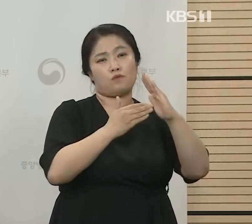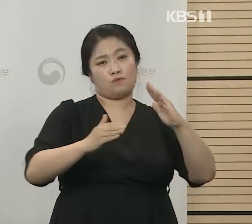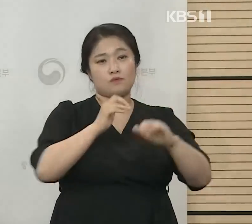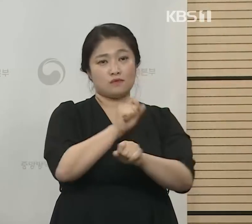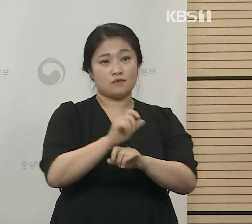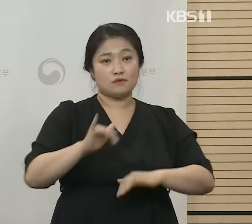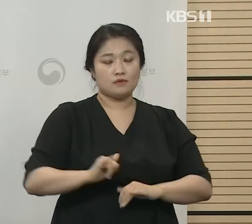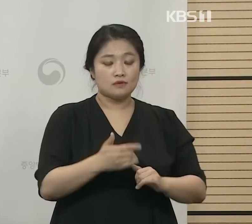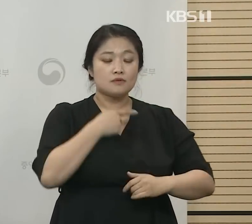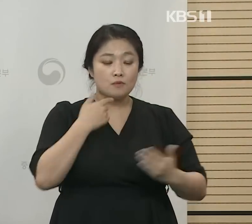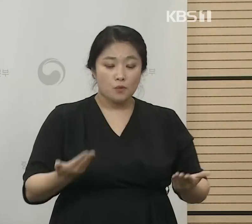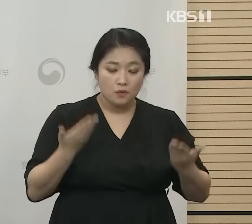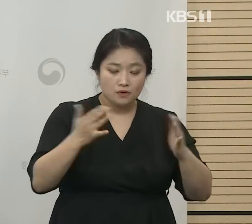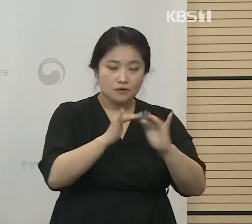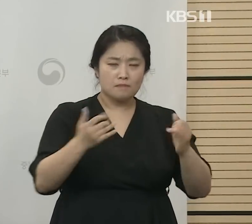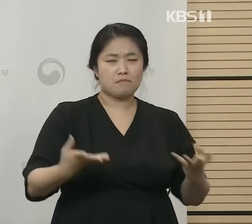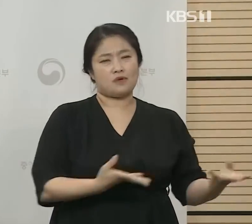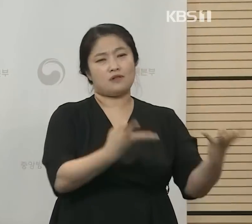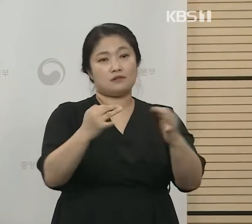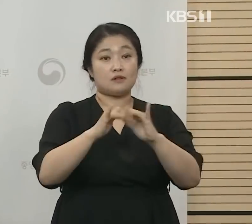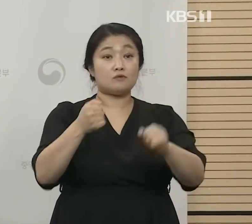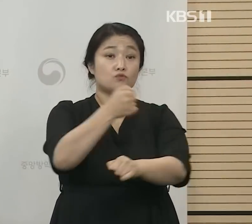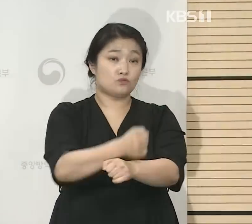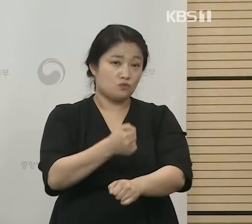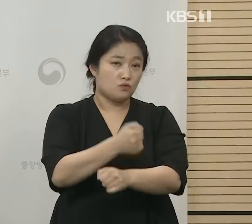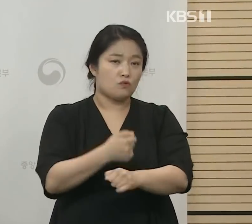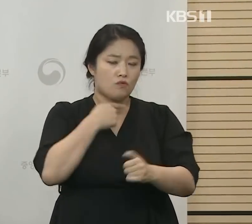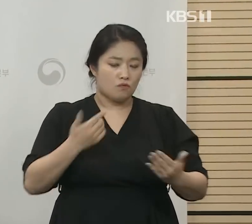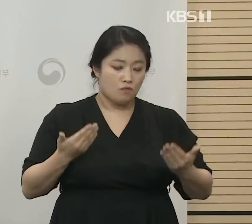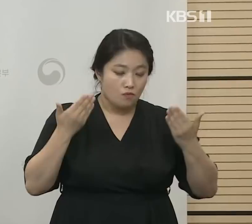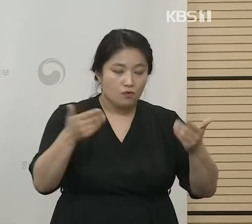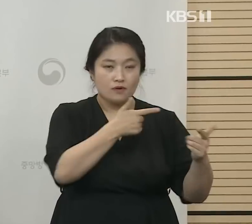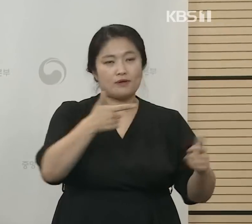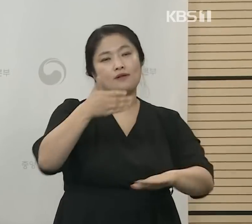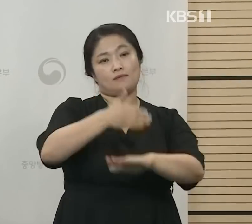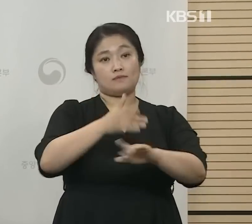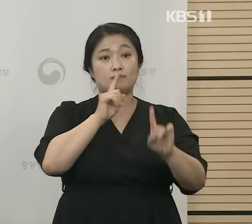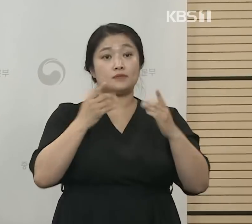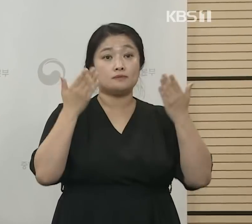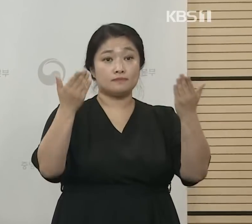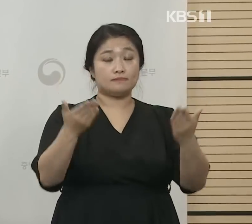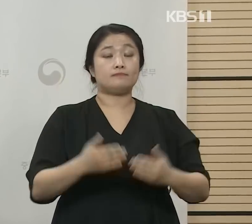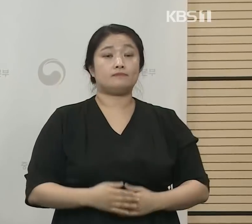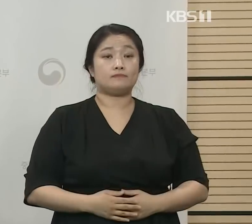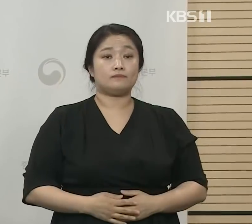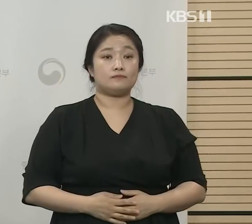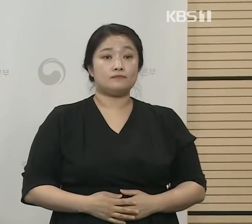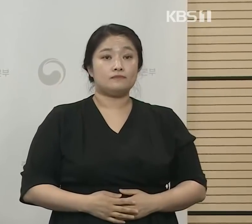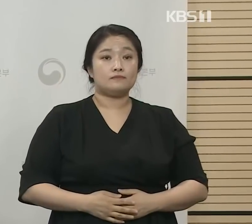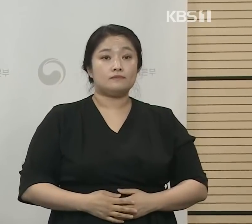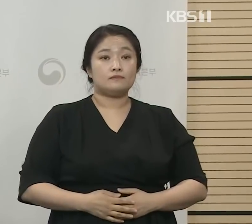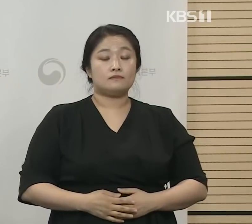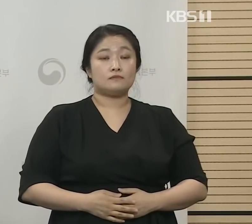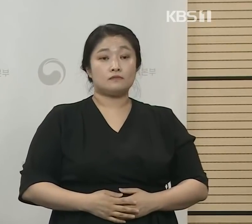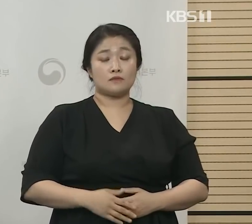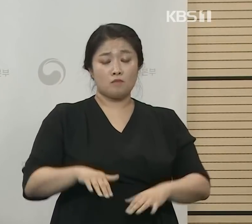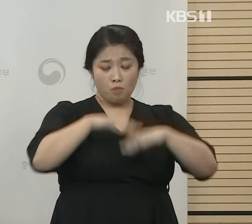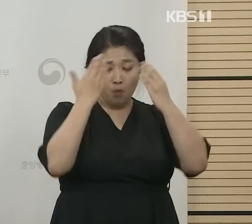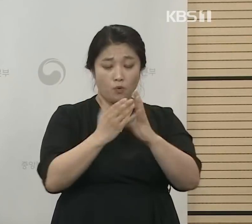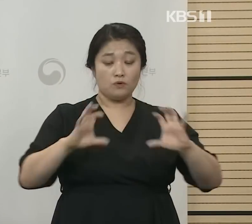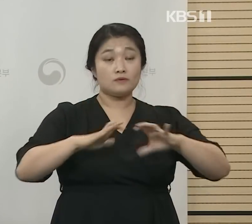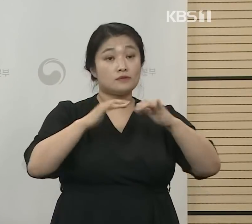등 자원봉사자 등 많은 분들의 수고와 헌신에도 진심으로 감사드립니다. 전